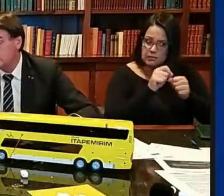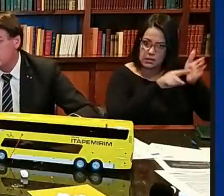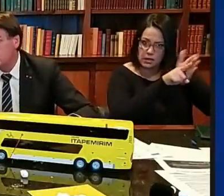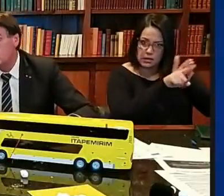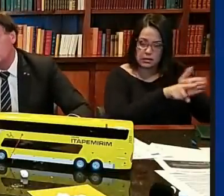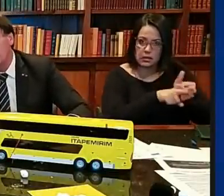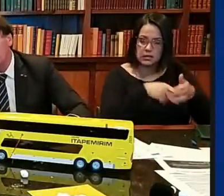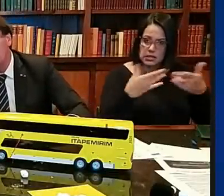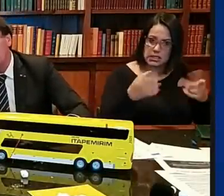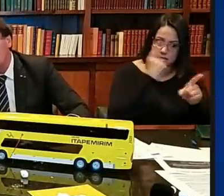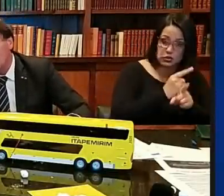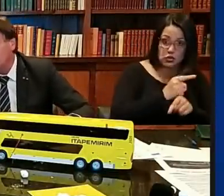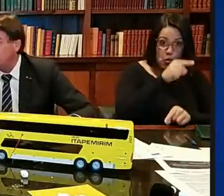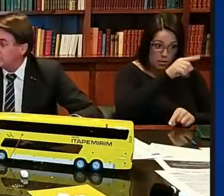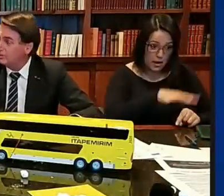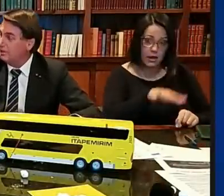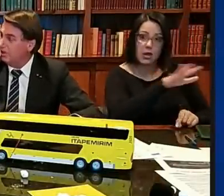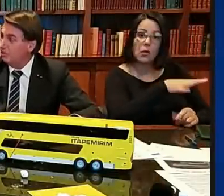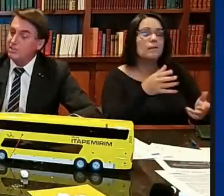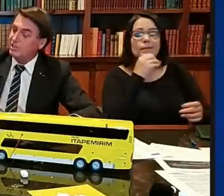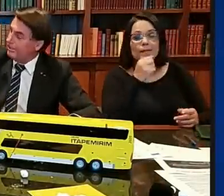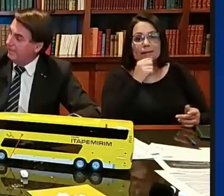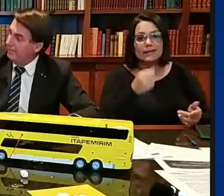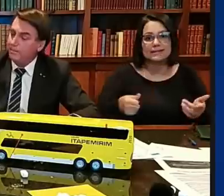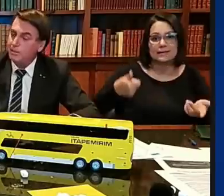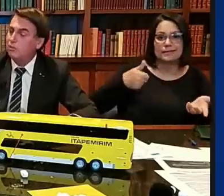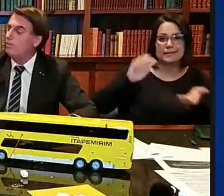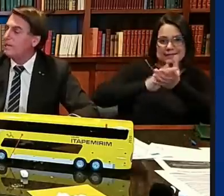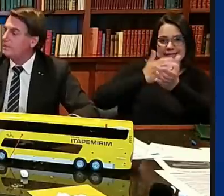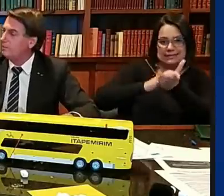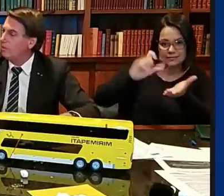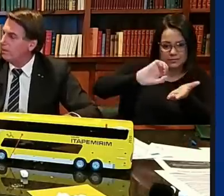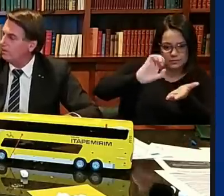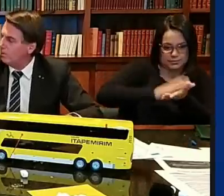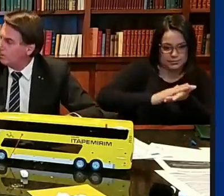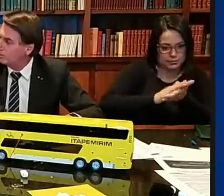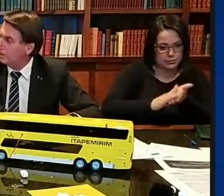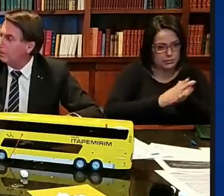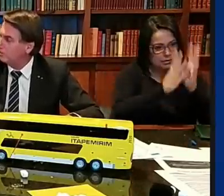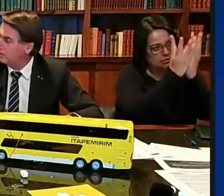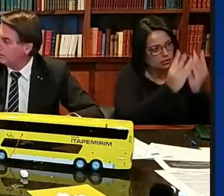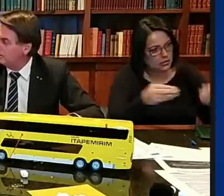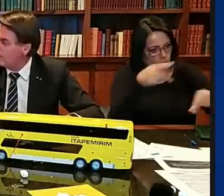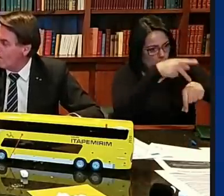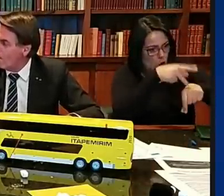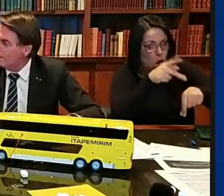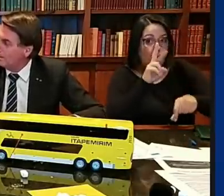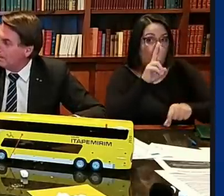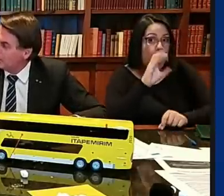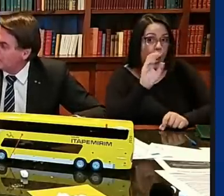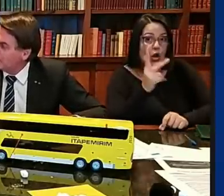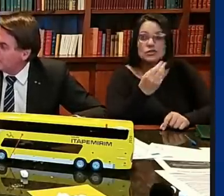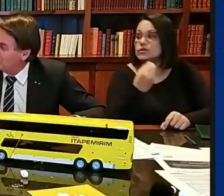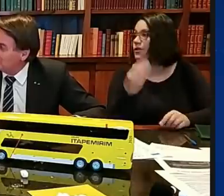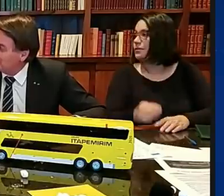agora também no rádio, formada aqui mais uma vez a Rede Jovem Pan News. Muito obrigado a você pela excelente audiência mais uma vez nessa noite de quinta-feira. Milhares